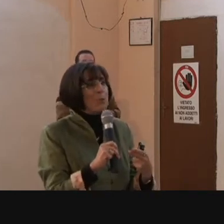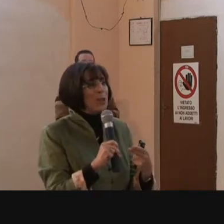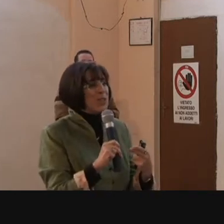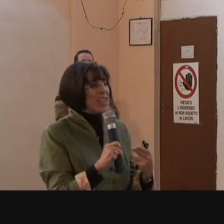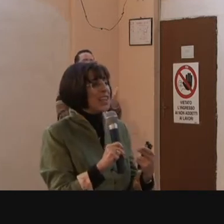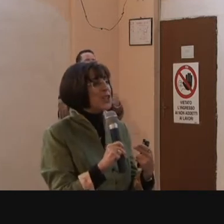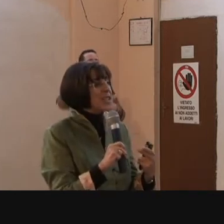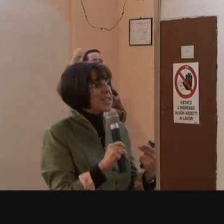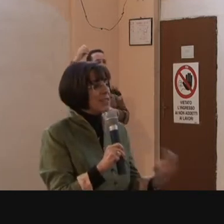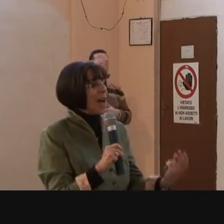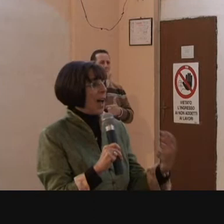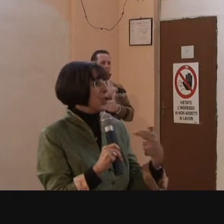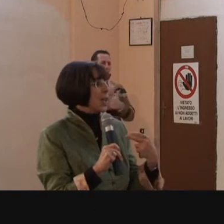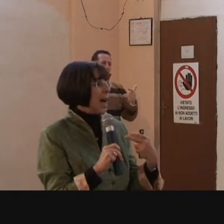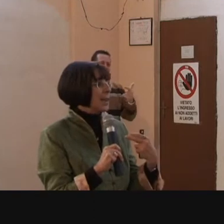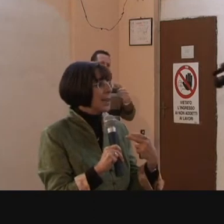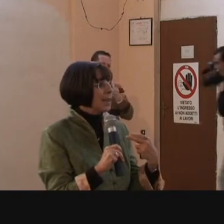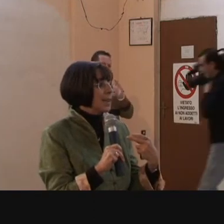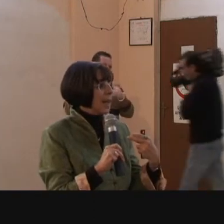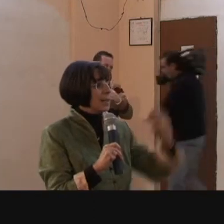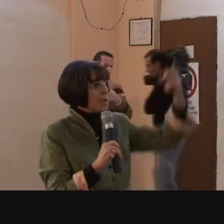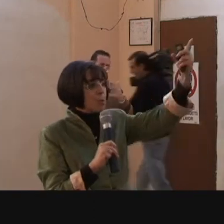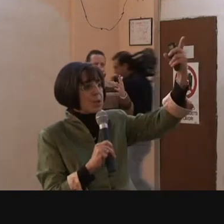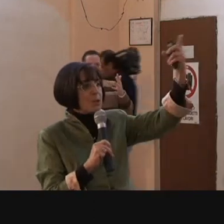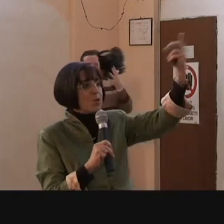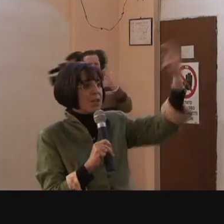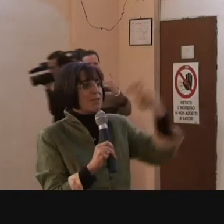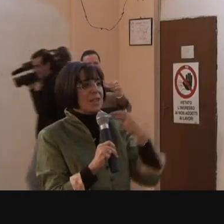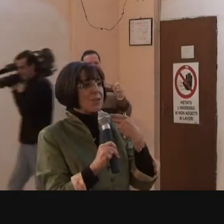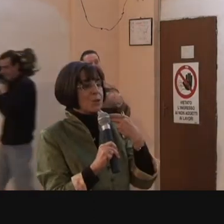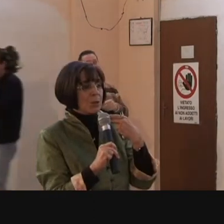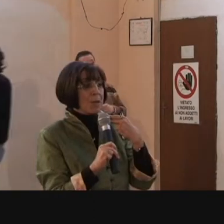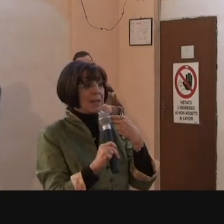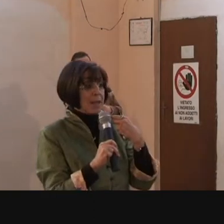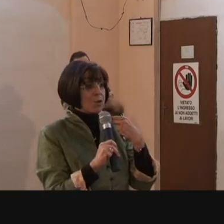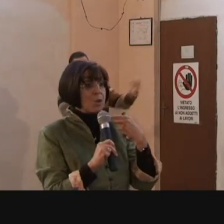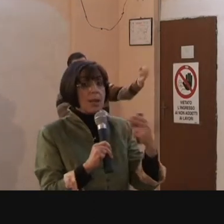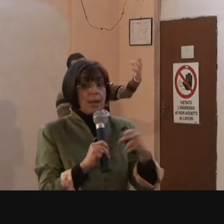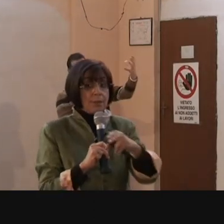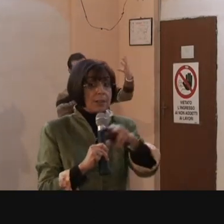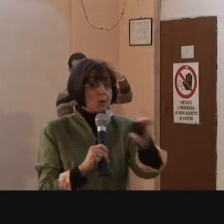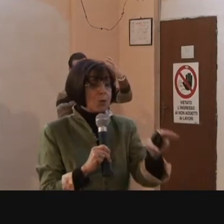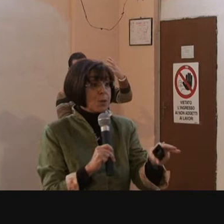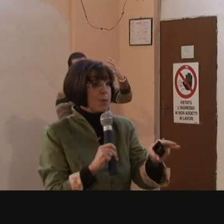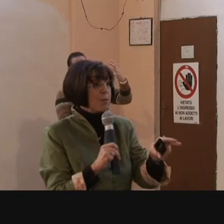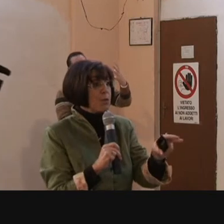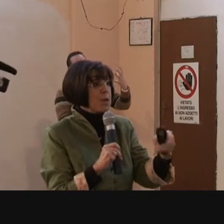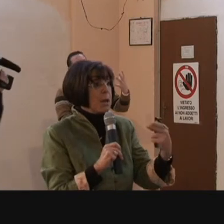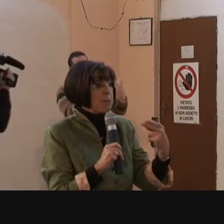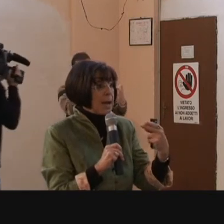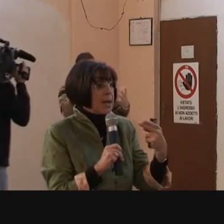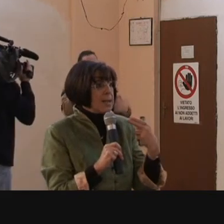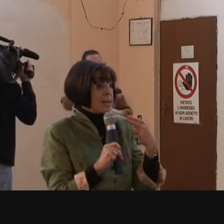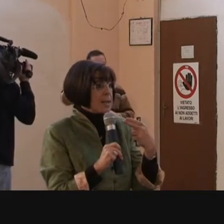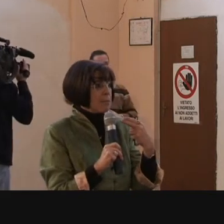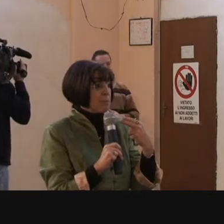una luminosità eccessiva accecante. Per esempio questa luce che viene verso di me adesso è vantaggiosa per voi,